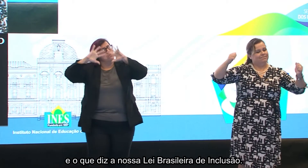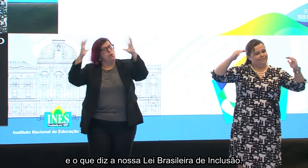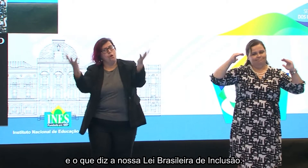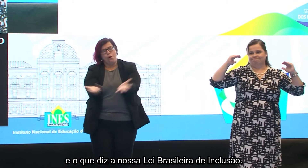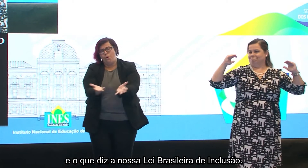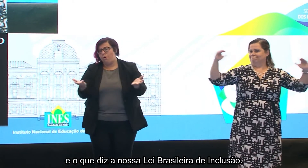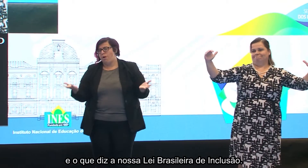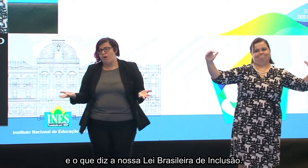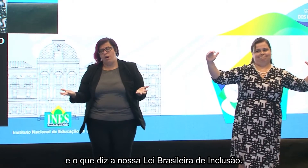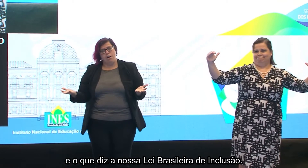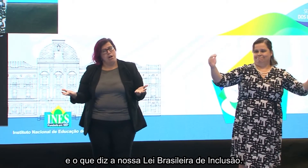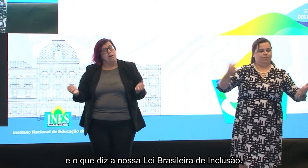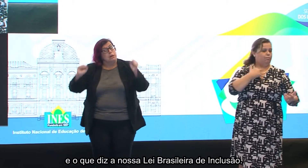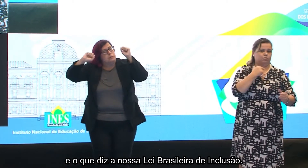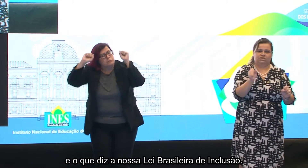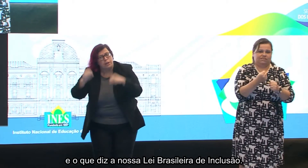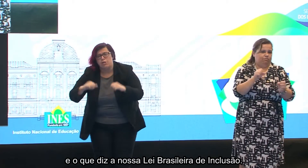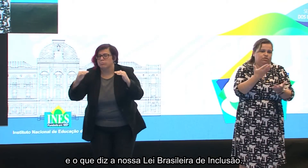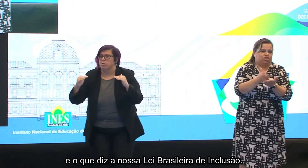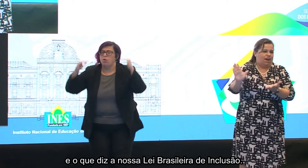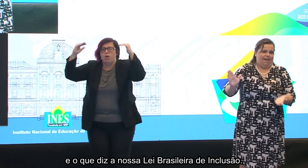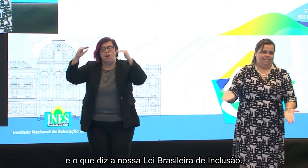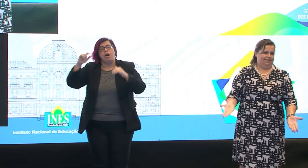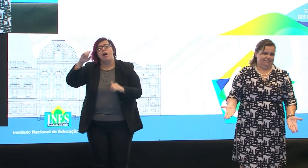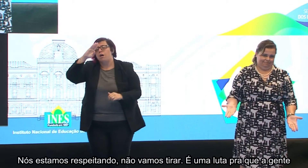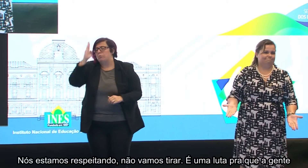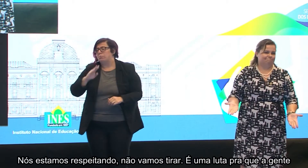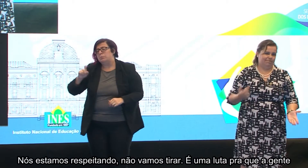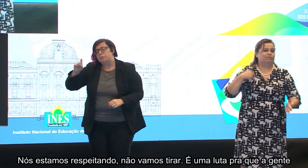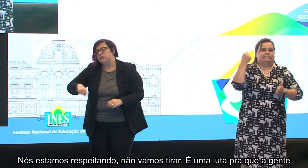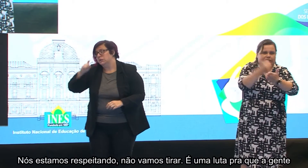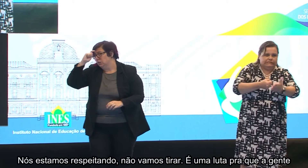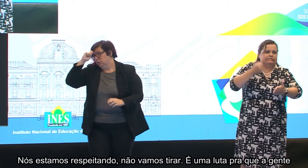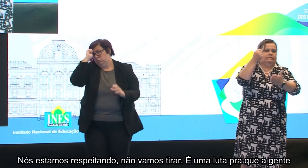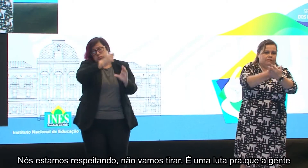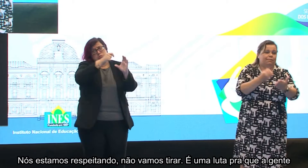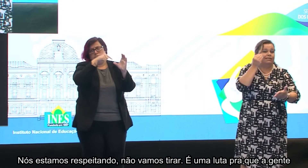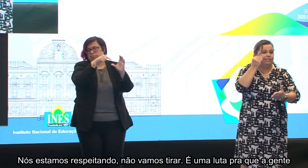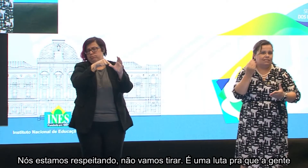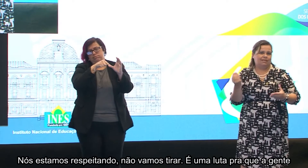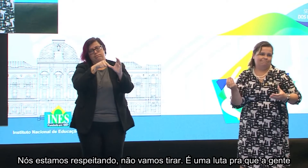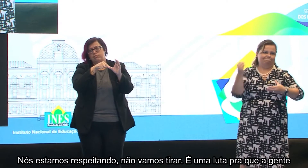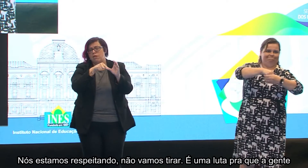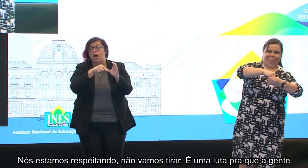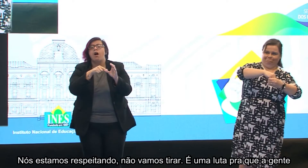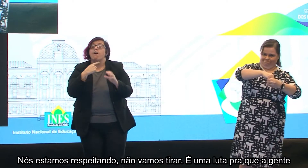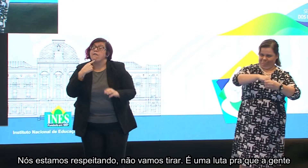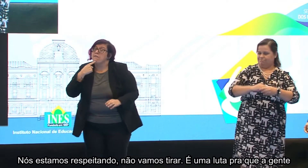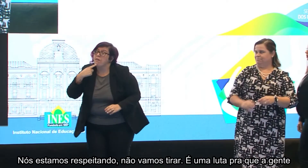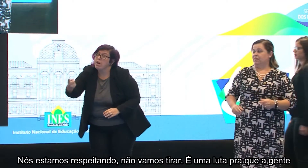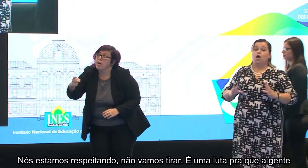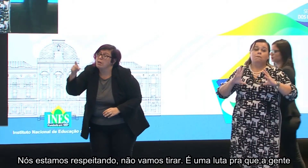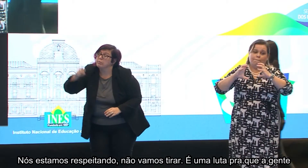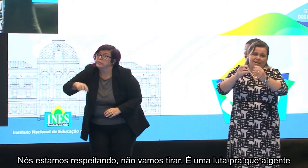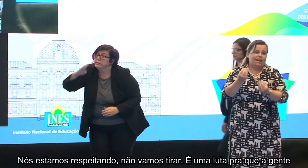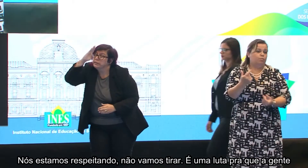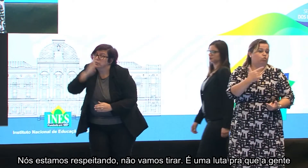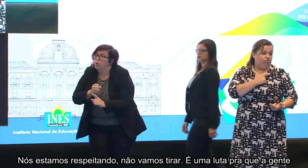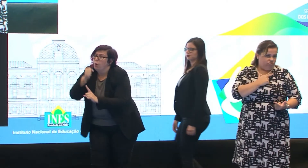Lei Brasileira de Inclusão. Nós estamos respeitando, não tem como tirar. Então, é uma luta para que a gente consiga a validação